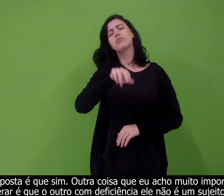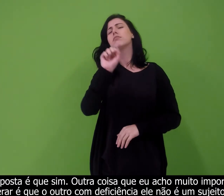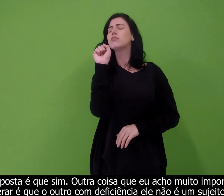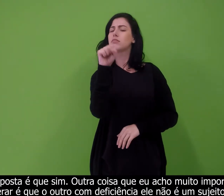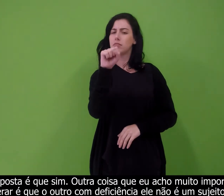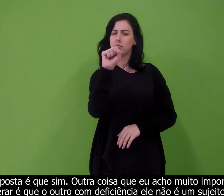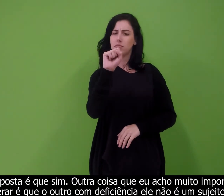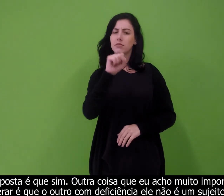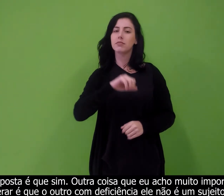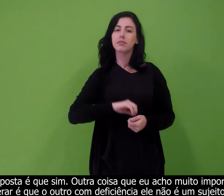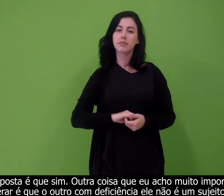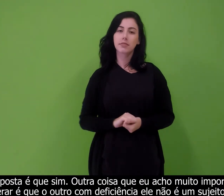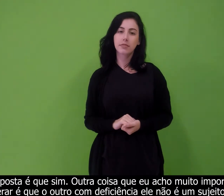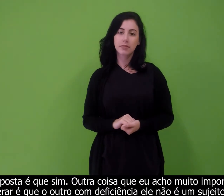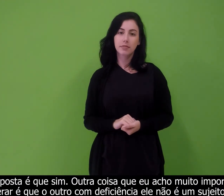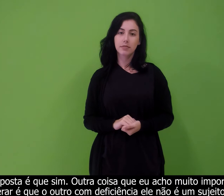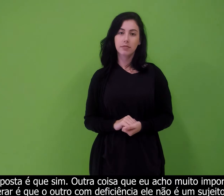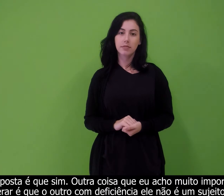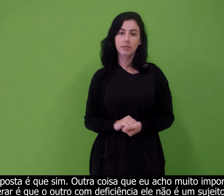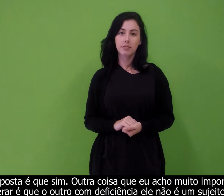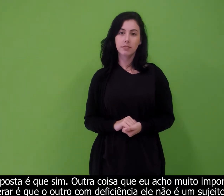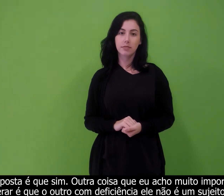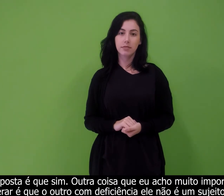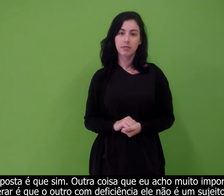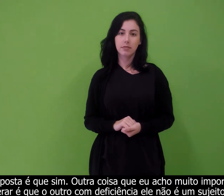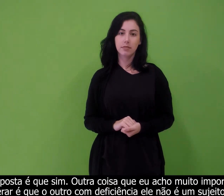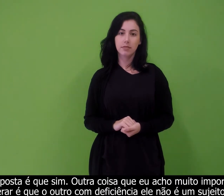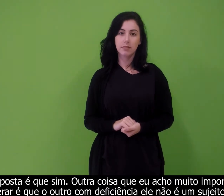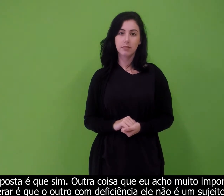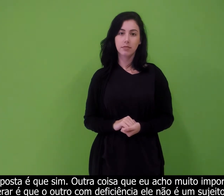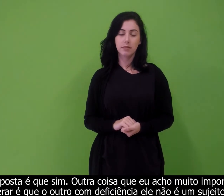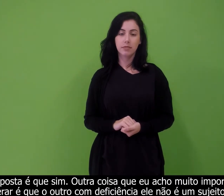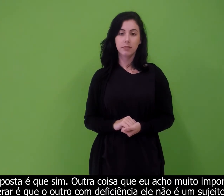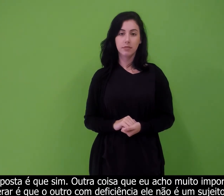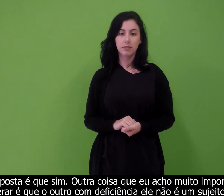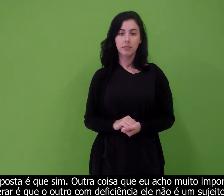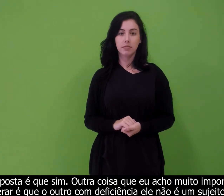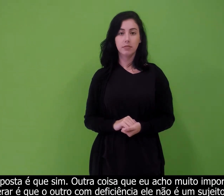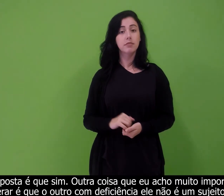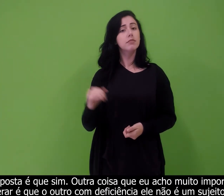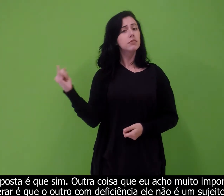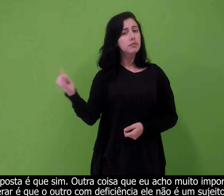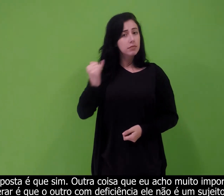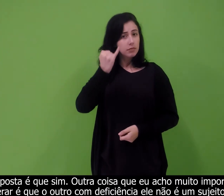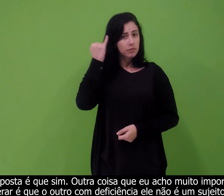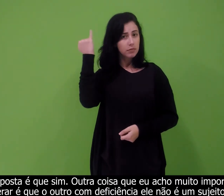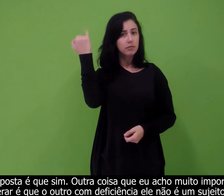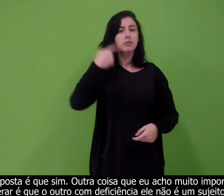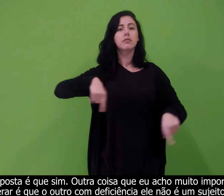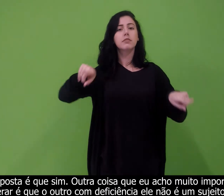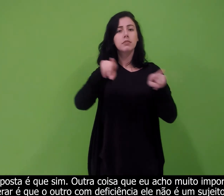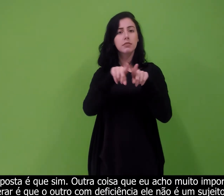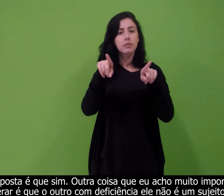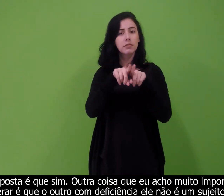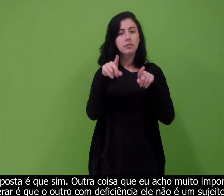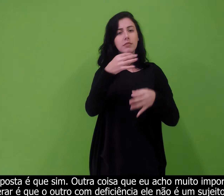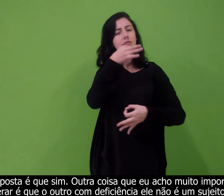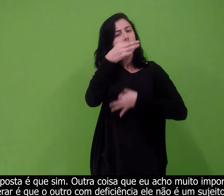sim. Uma outra coisa que eu acho muito importante de considerar é